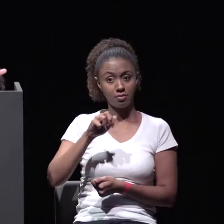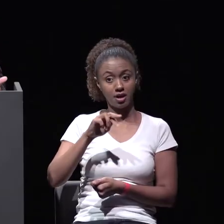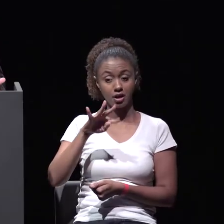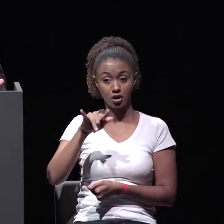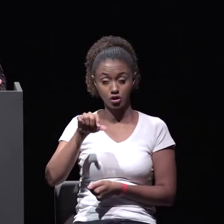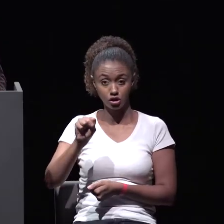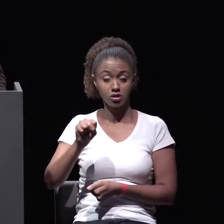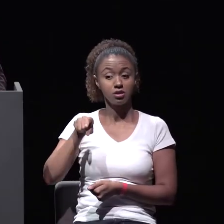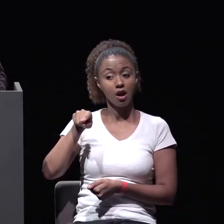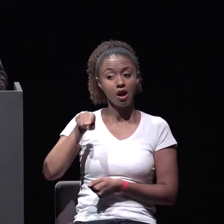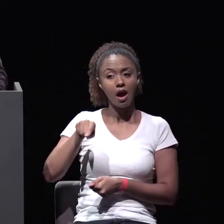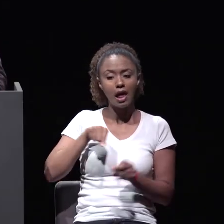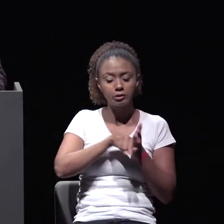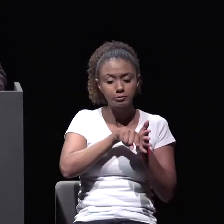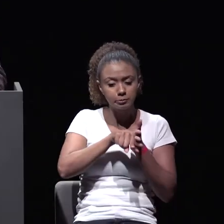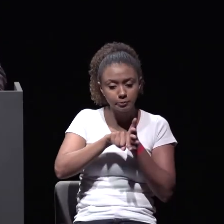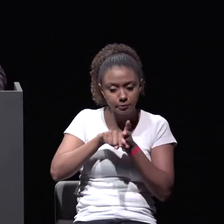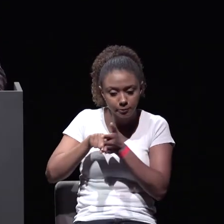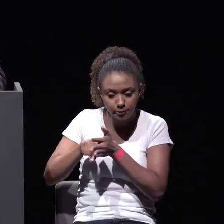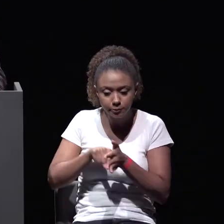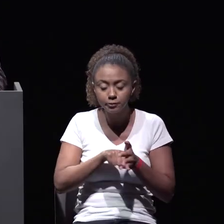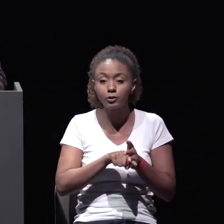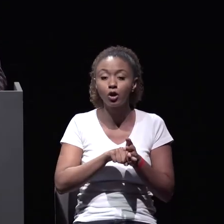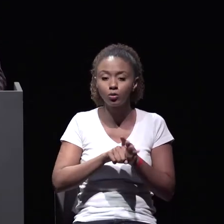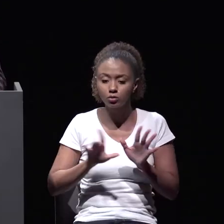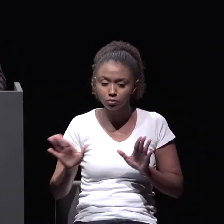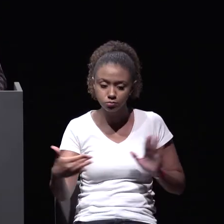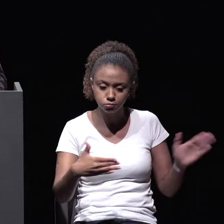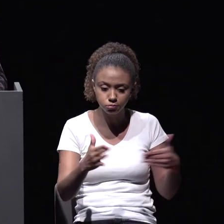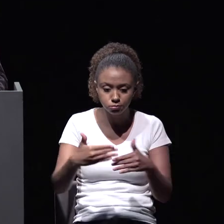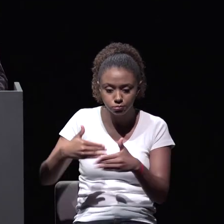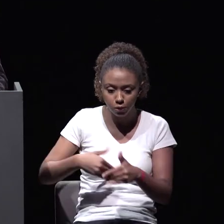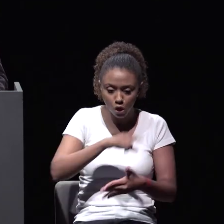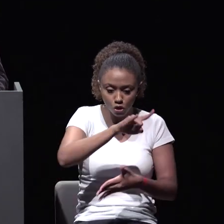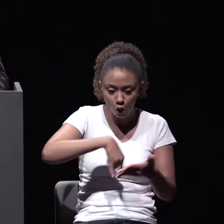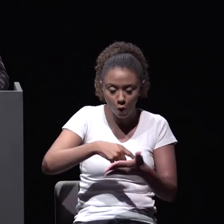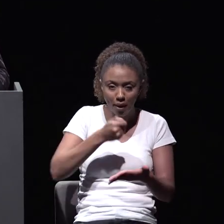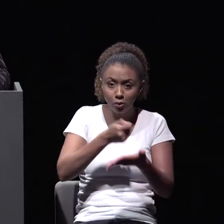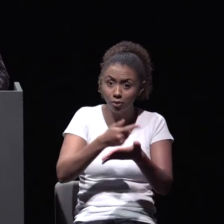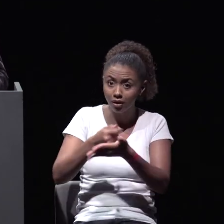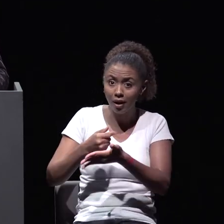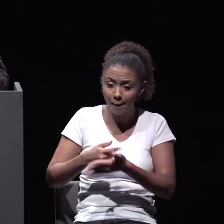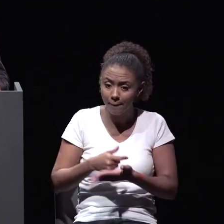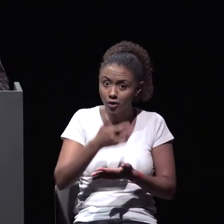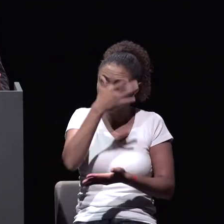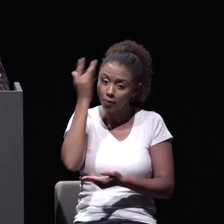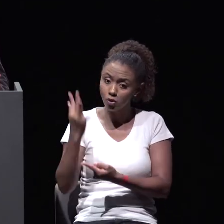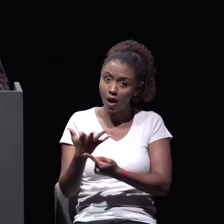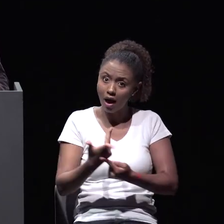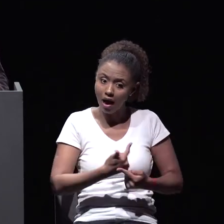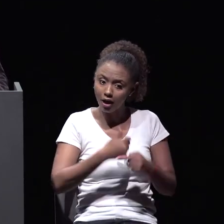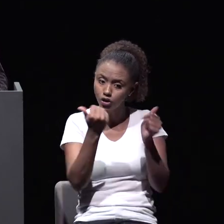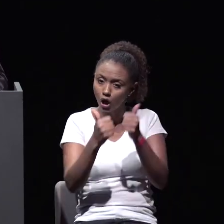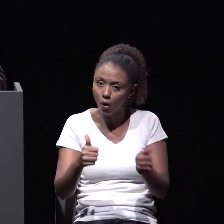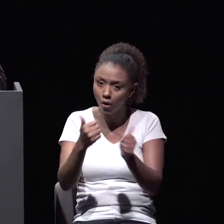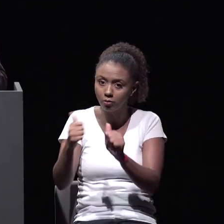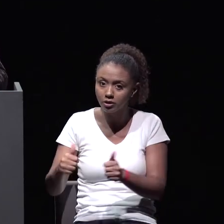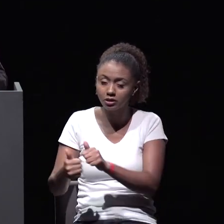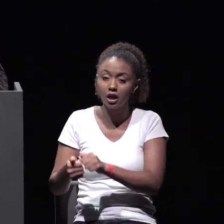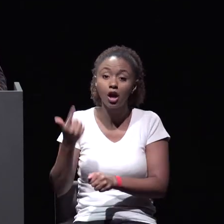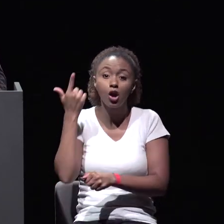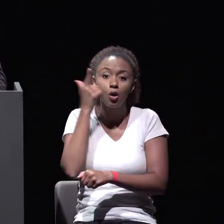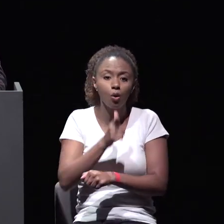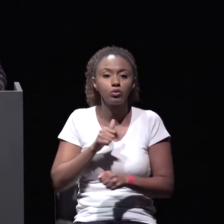reuniu os recibos de pagamento de inúmeros artistas e mestres de obras e com eles organizam um dicionário em dois volumes